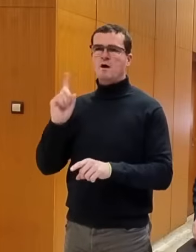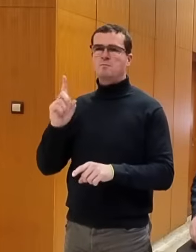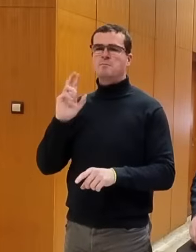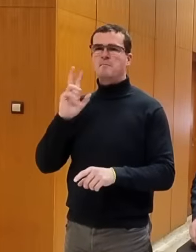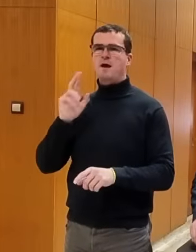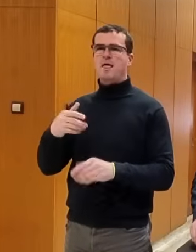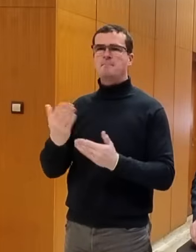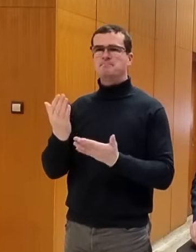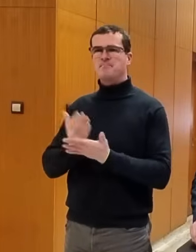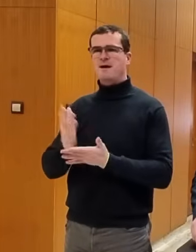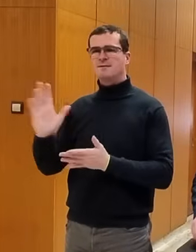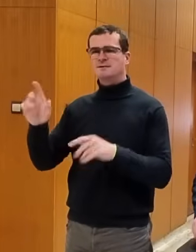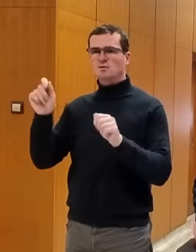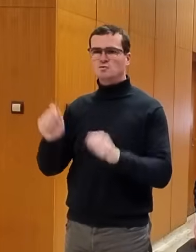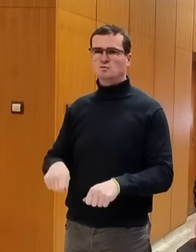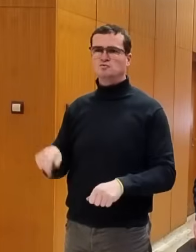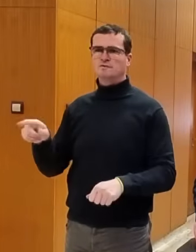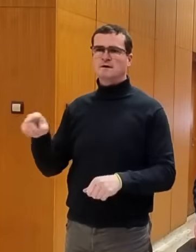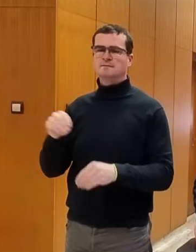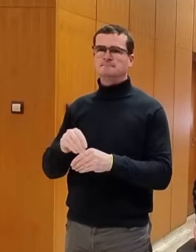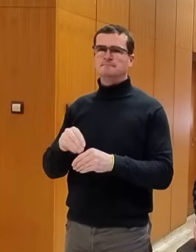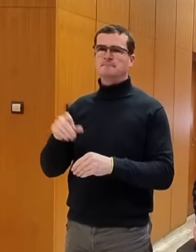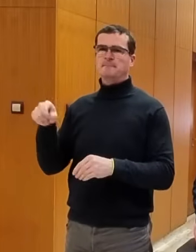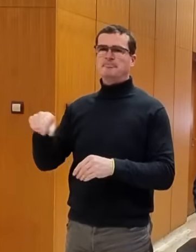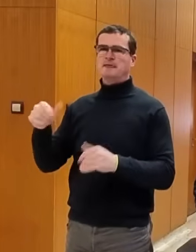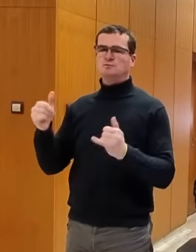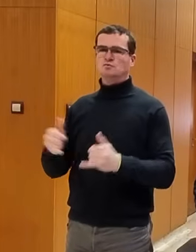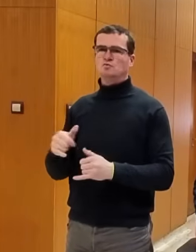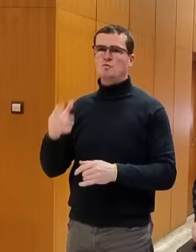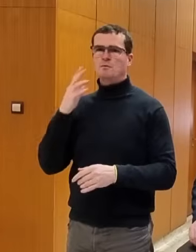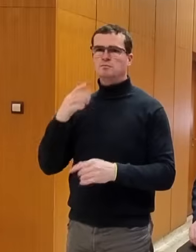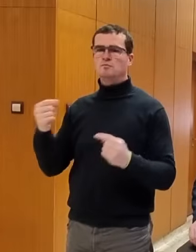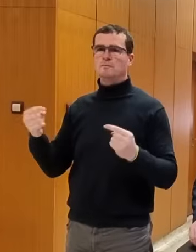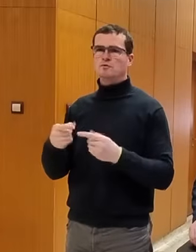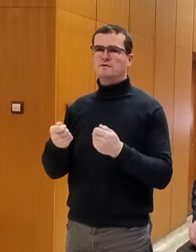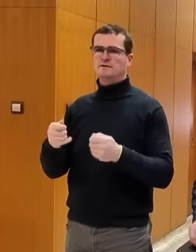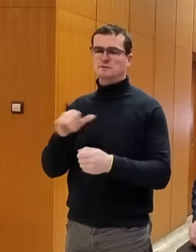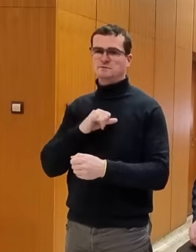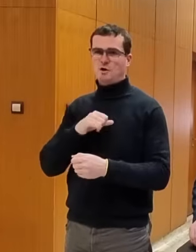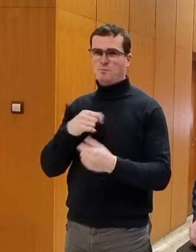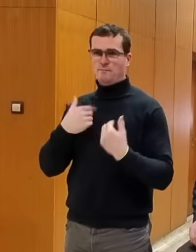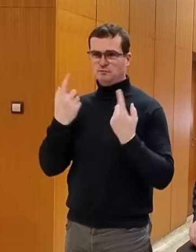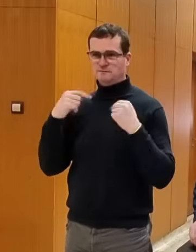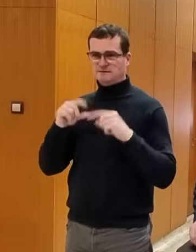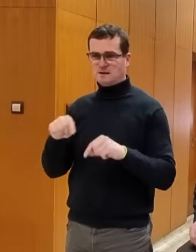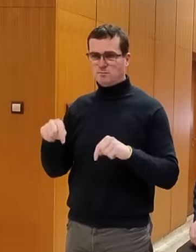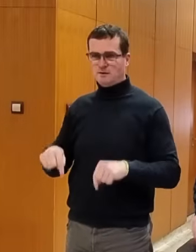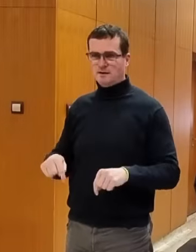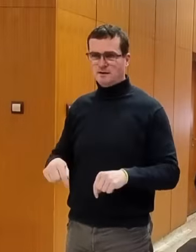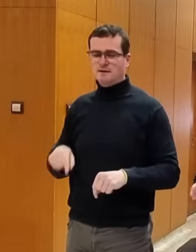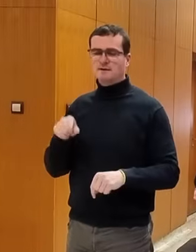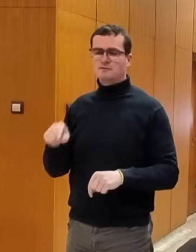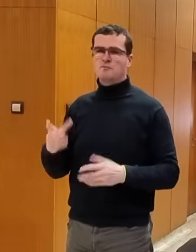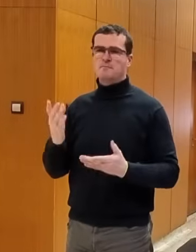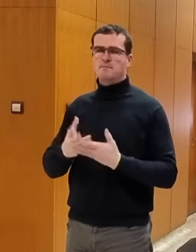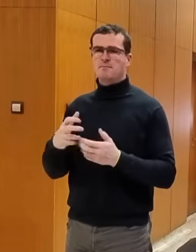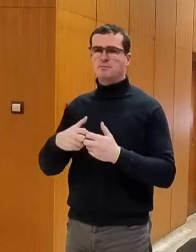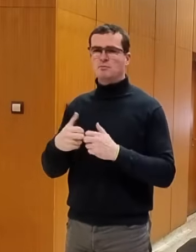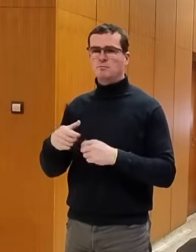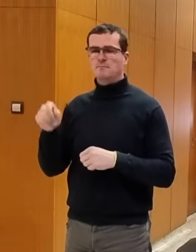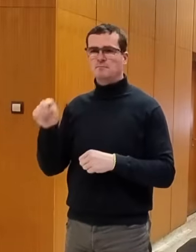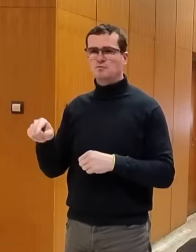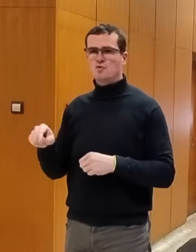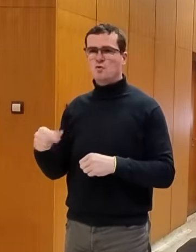mali príslušnosť vždy rozhodovať pri tých skutkoch, ktoré budú proti finančným záujmom Slovenskej republiky. To bol ten problém toho,